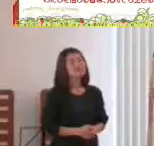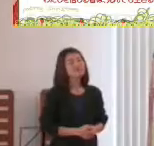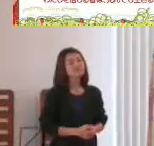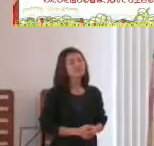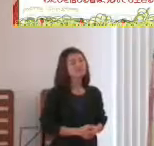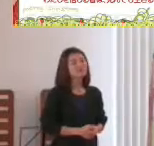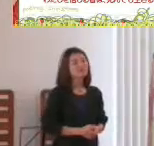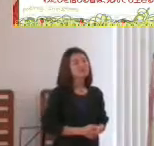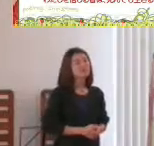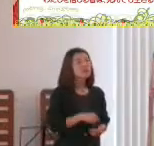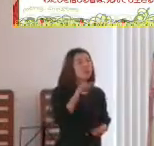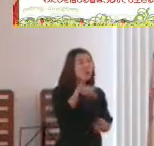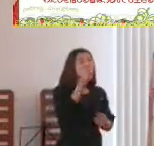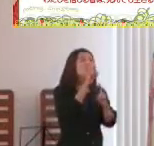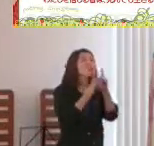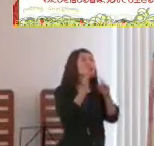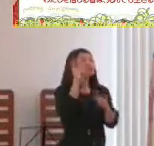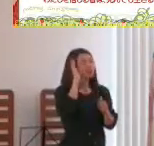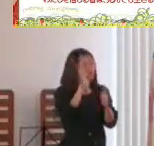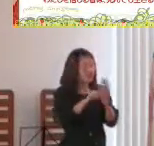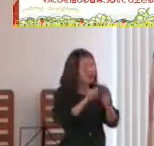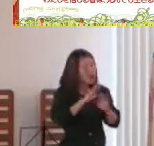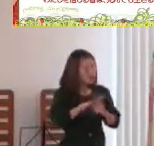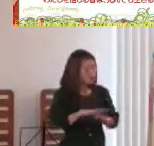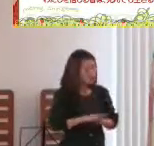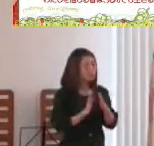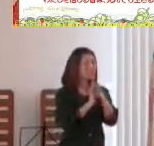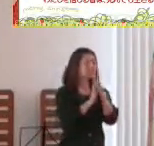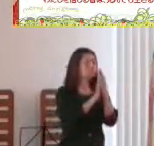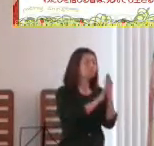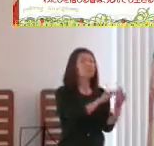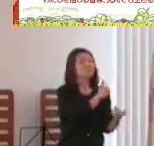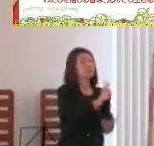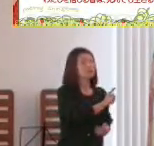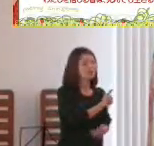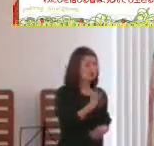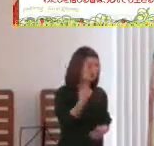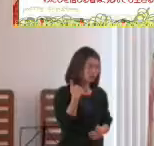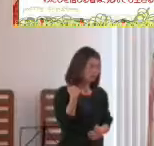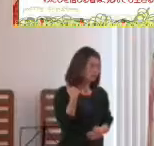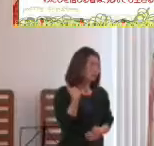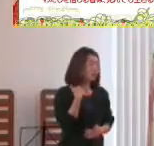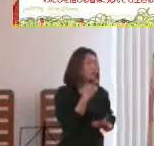。イエス様がお生まれになった後で、ご両親が、